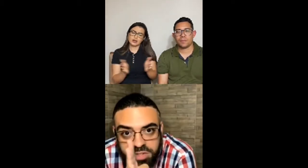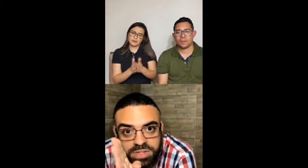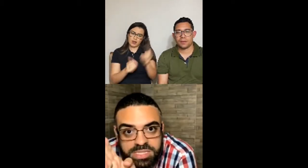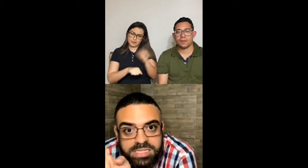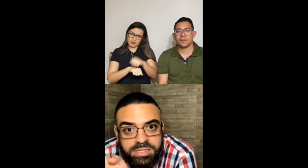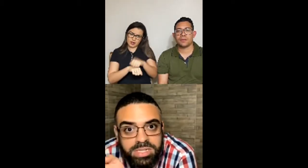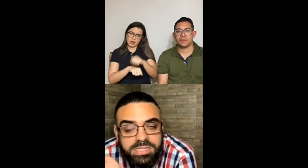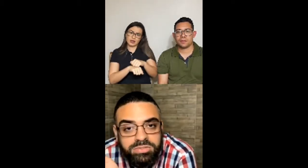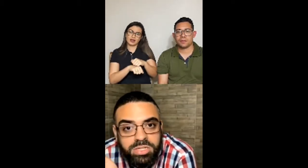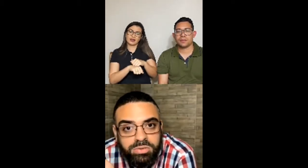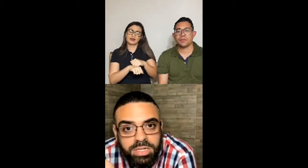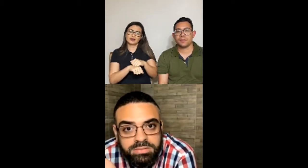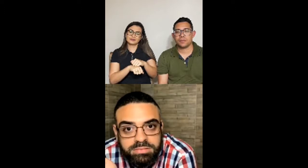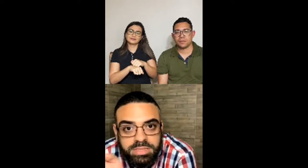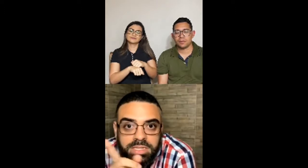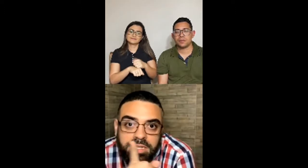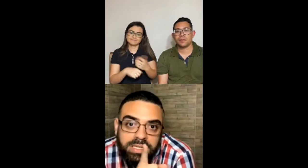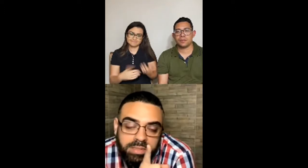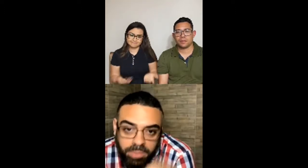em situação de rua.